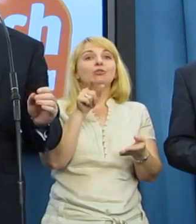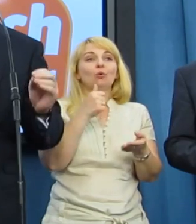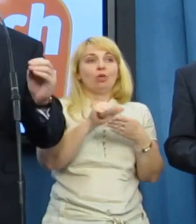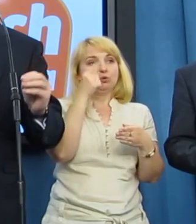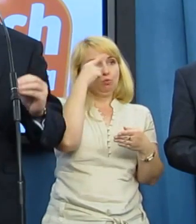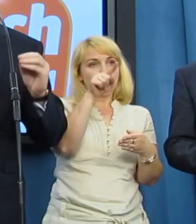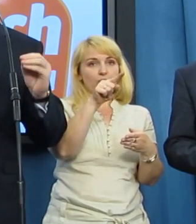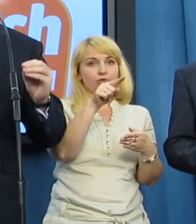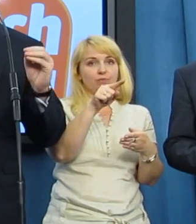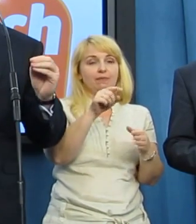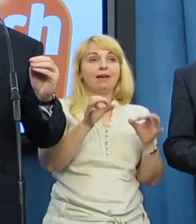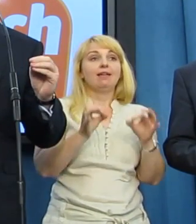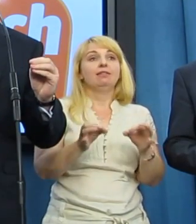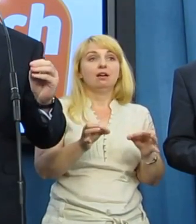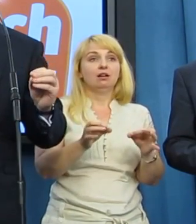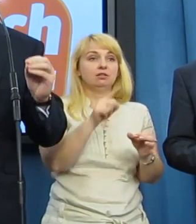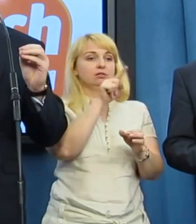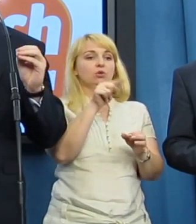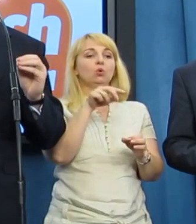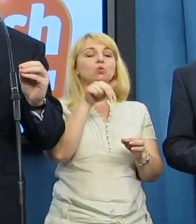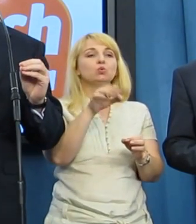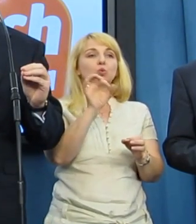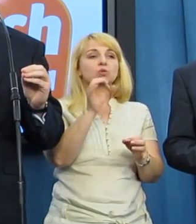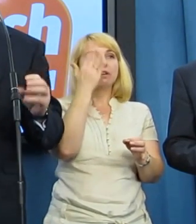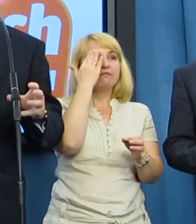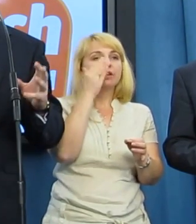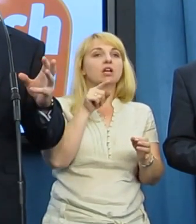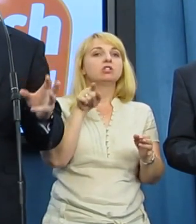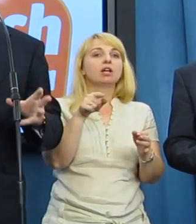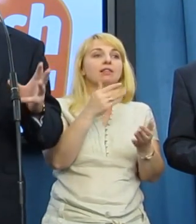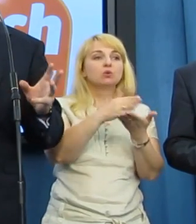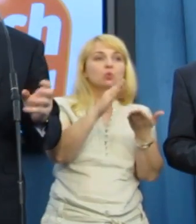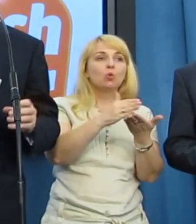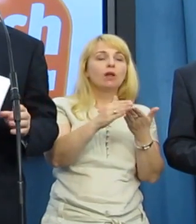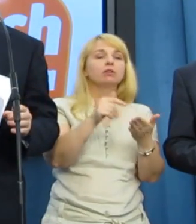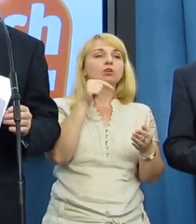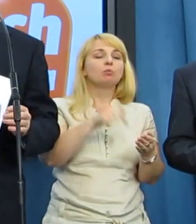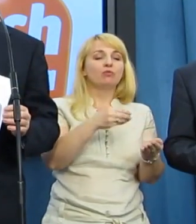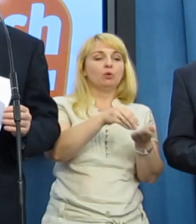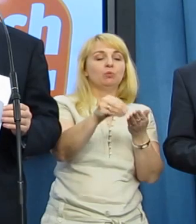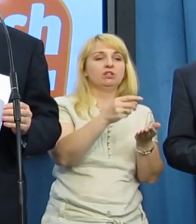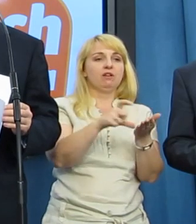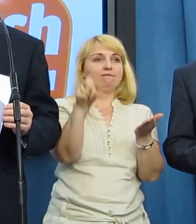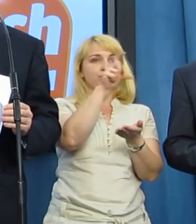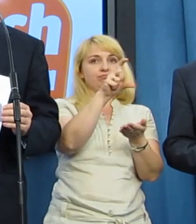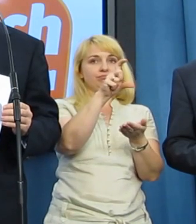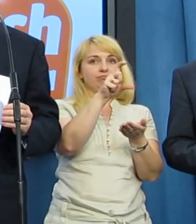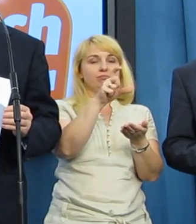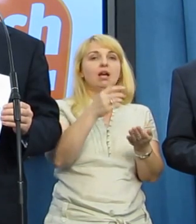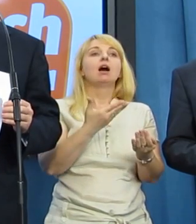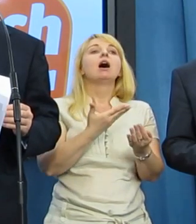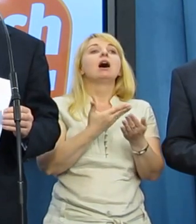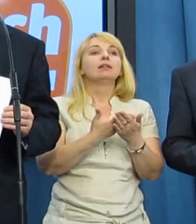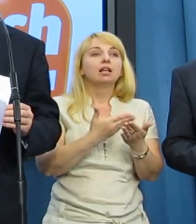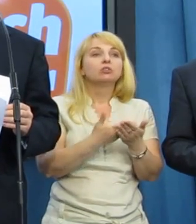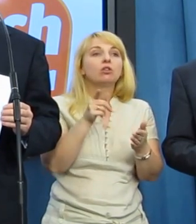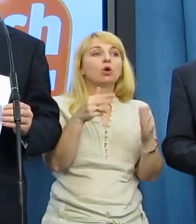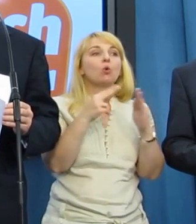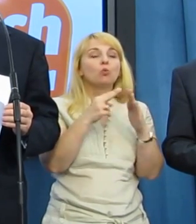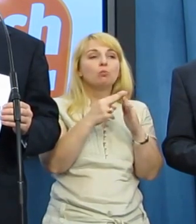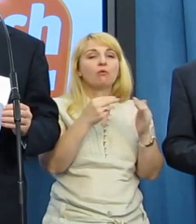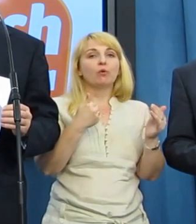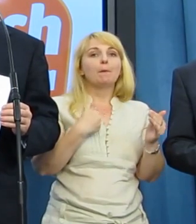lat, składki w wyższej wysokości. W związku z tym, że rzekomo część z tych umów o pracę nakładczą była umowami pozornymi,